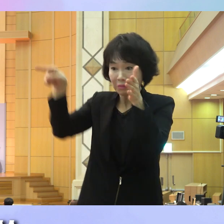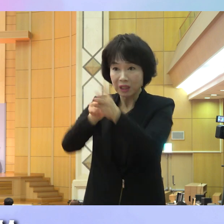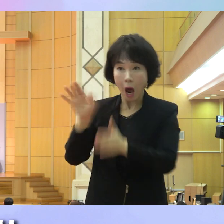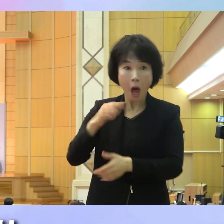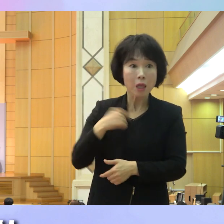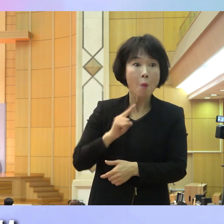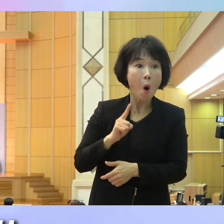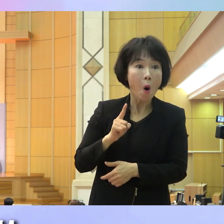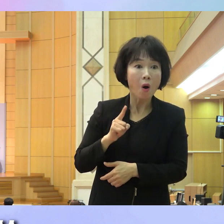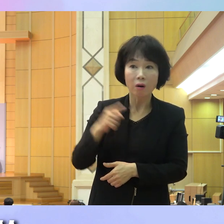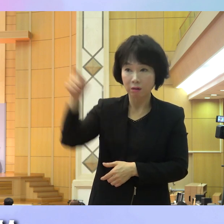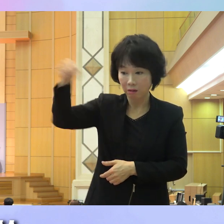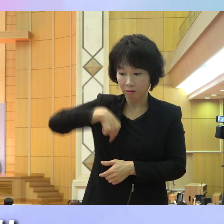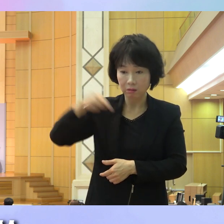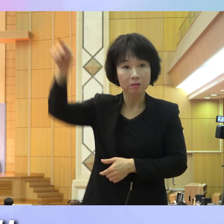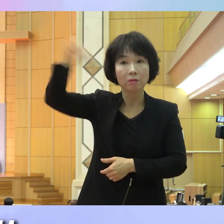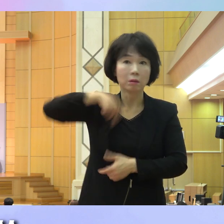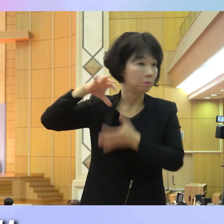사람들에게는 관계가 없어요.